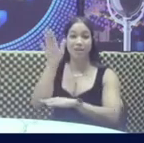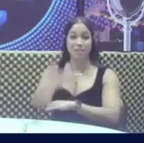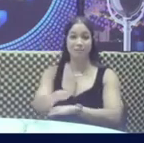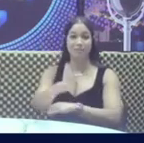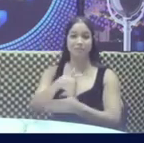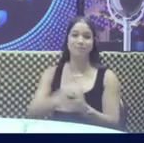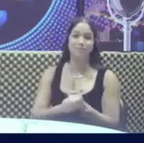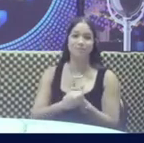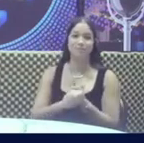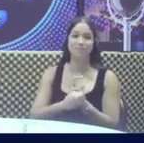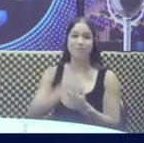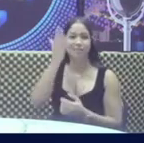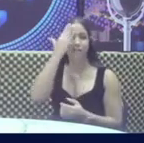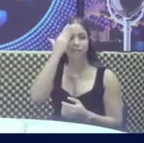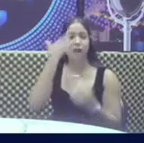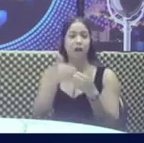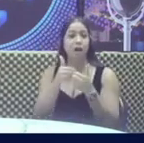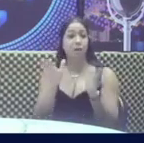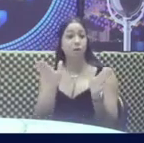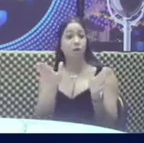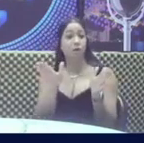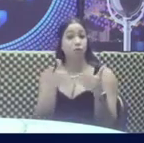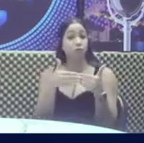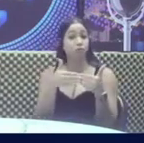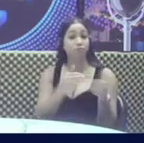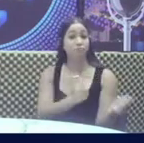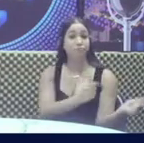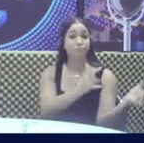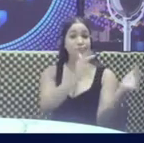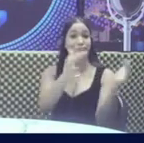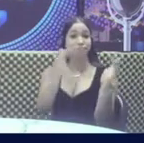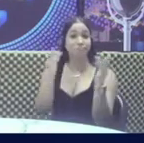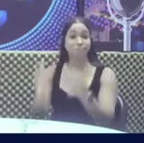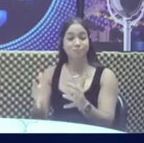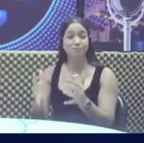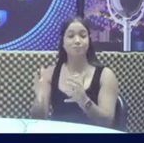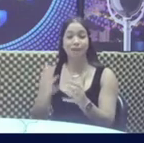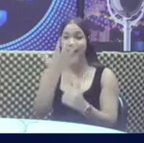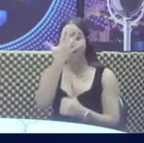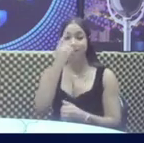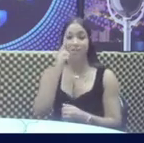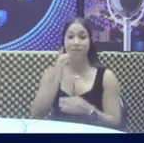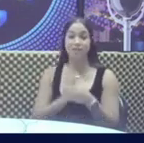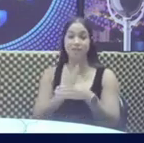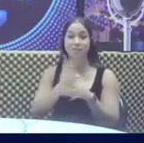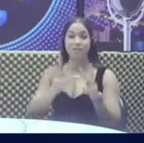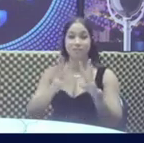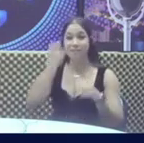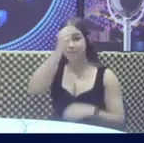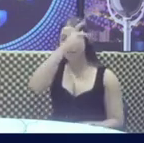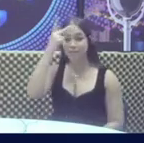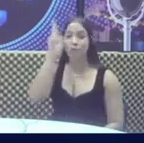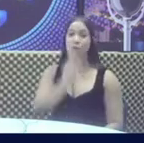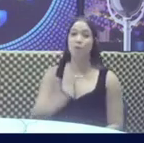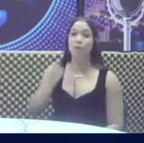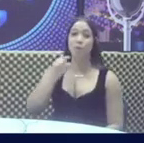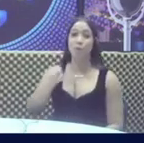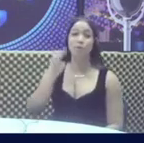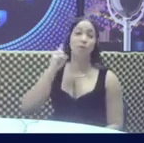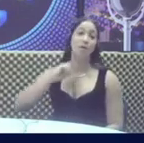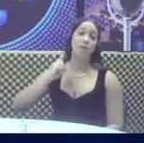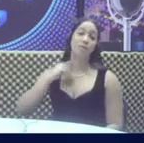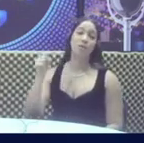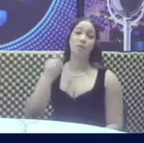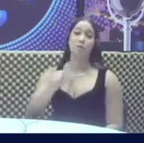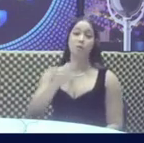tarde. Para saber o que abre e o que fecha nesse período de Carnaval, acesse o portal da Prefeitura em